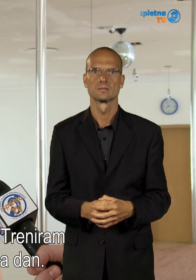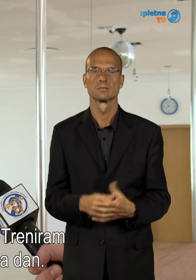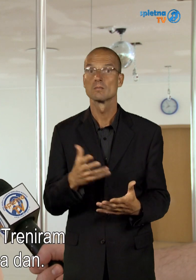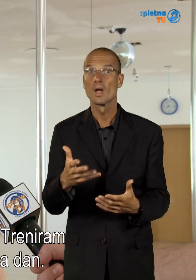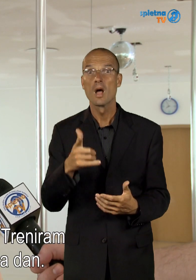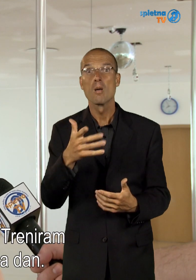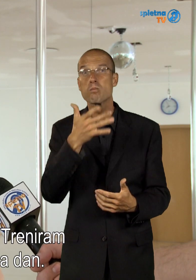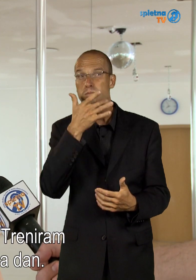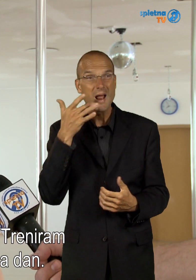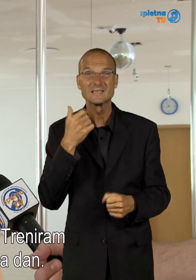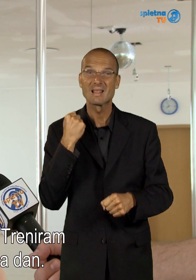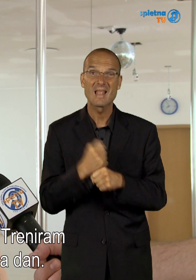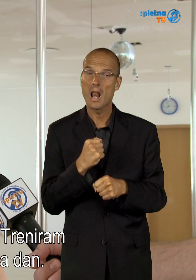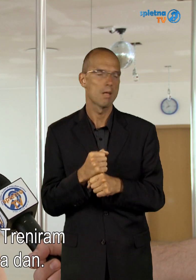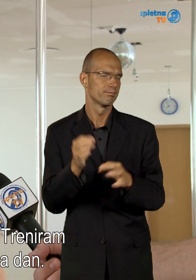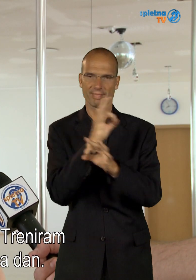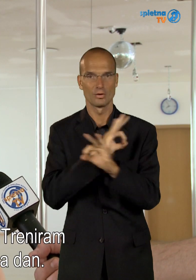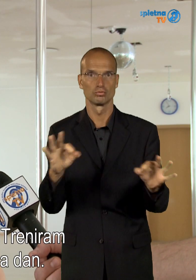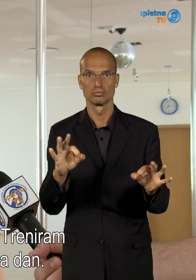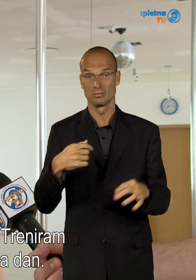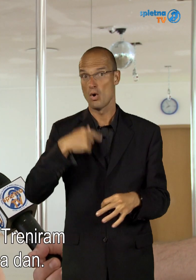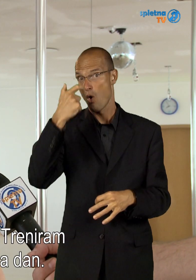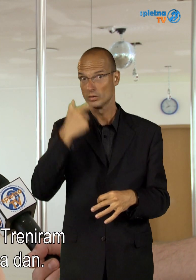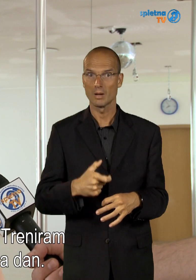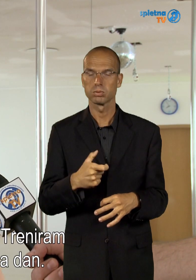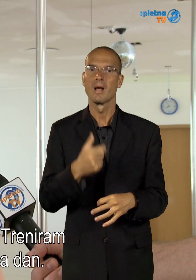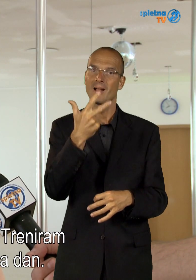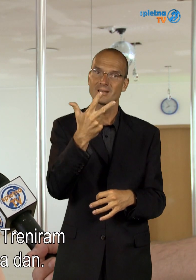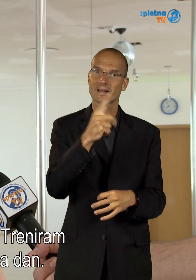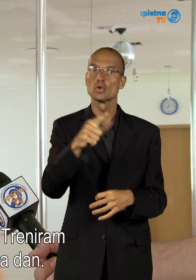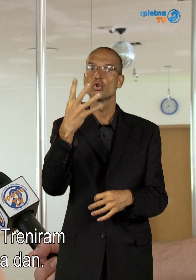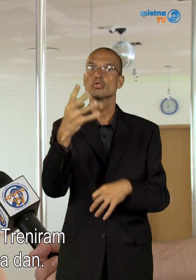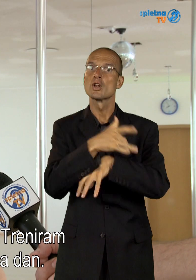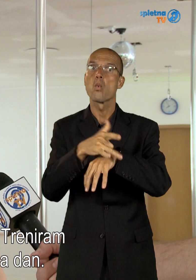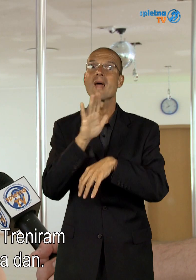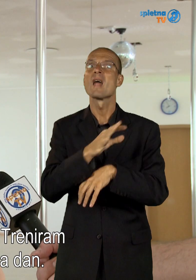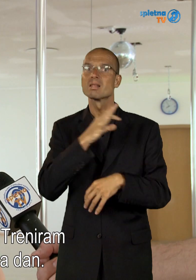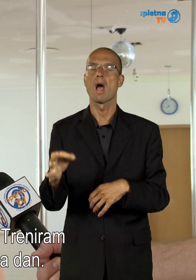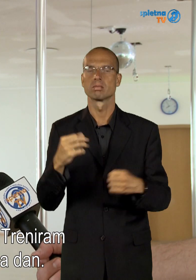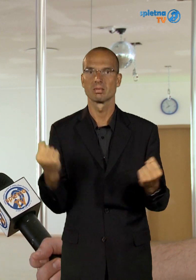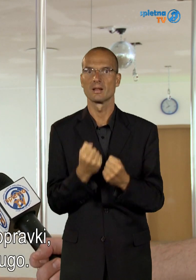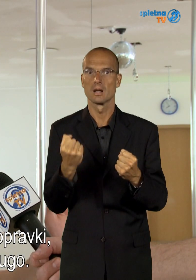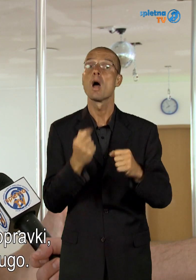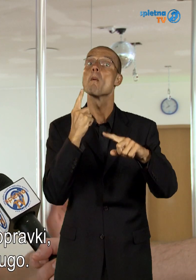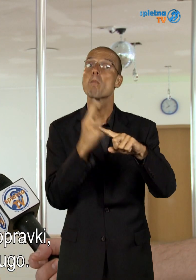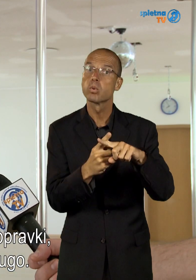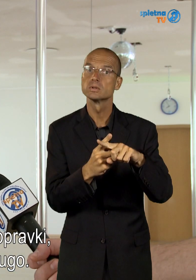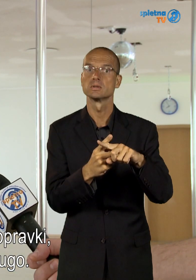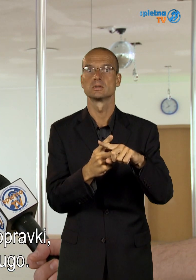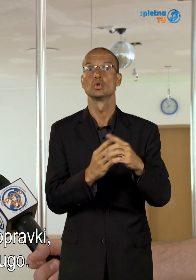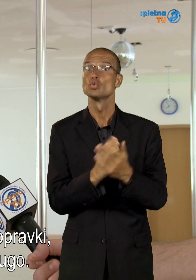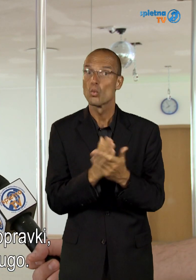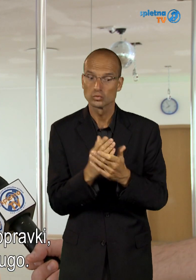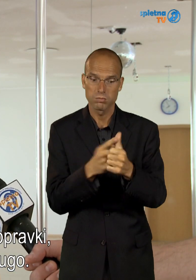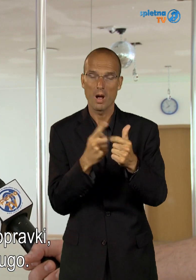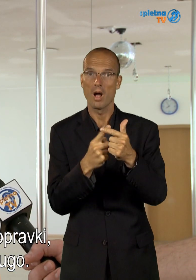Brez dela ni ničesar. Jaz osebno treniram 3 do 4 ure na dan. Tako da plus vsak dan, ko imam opravka